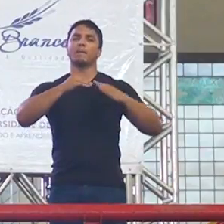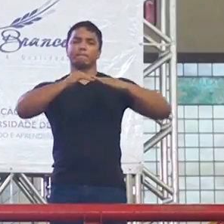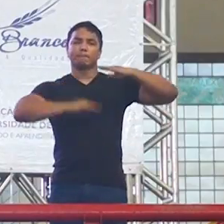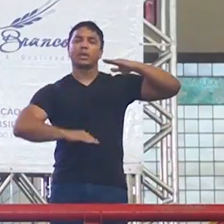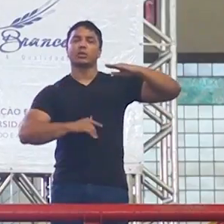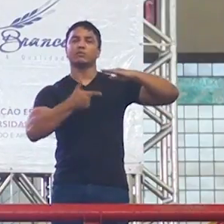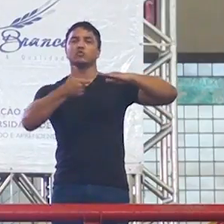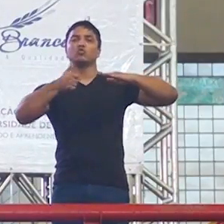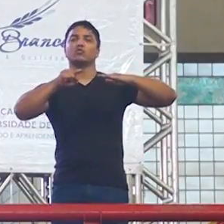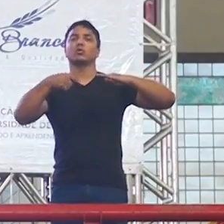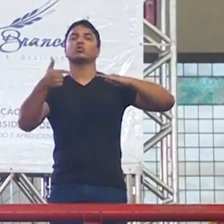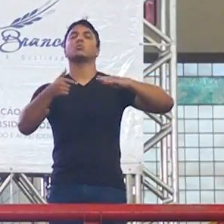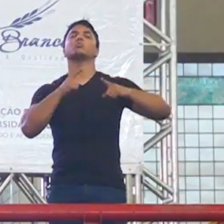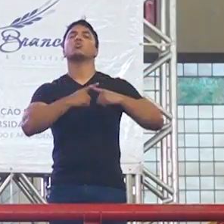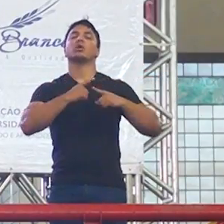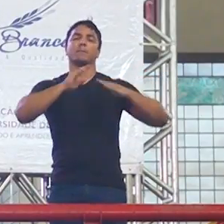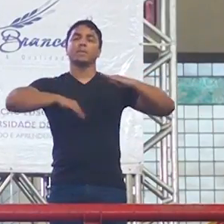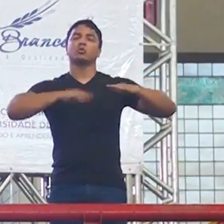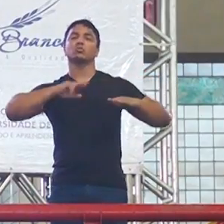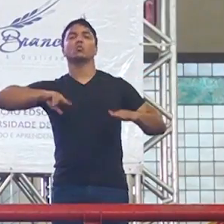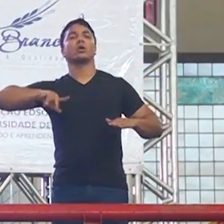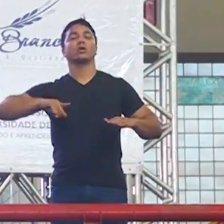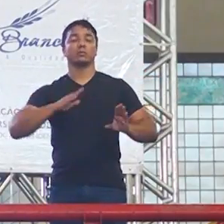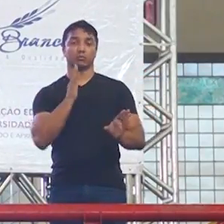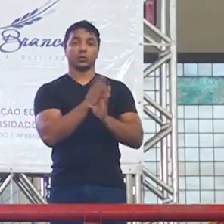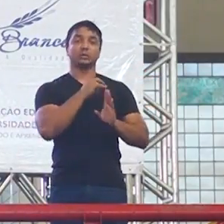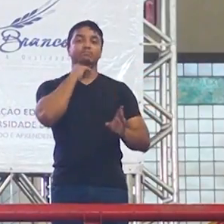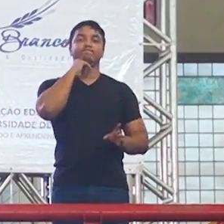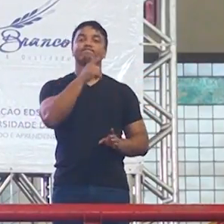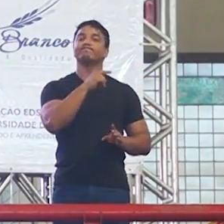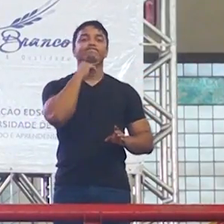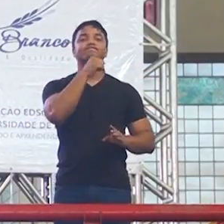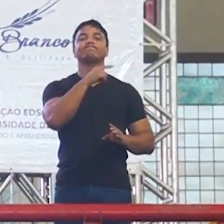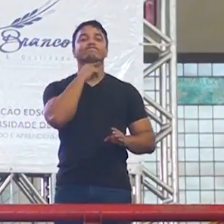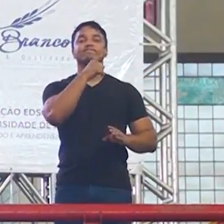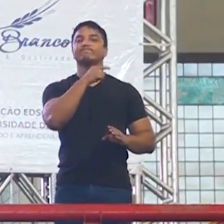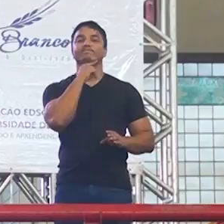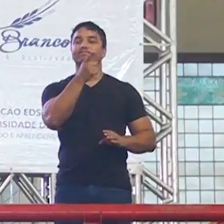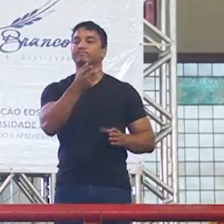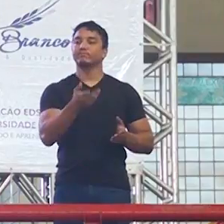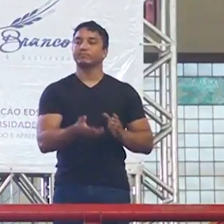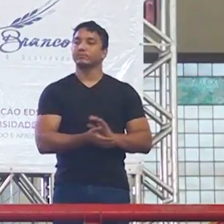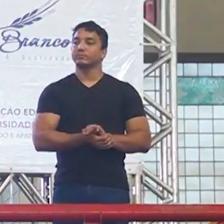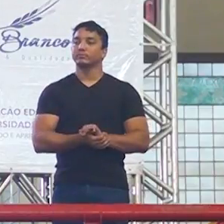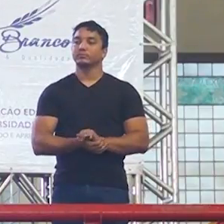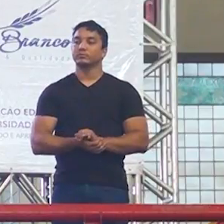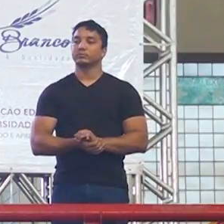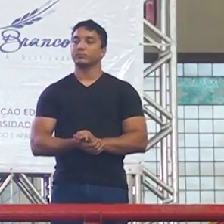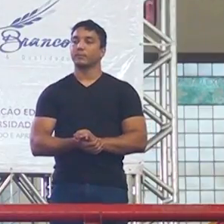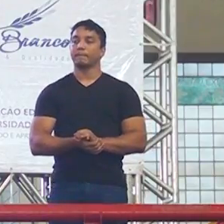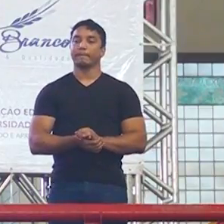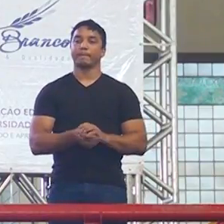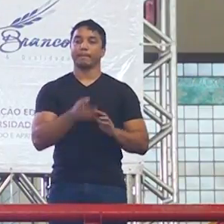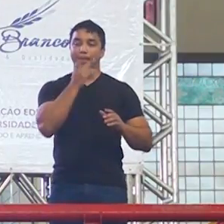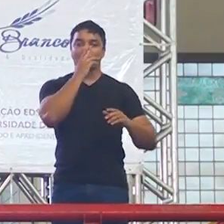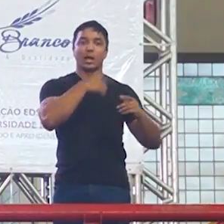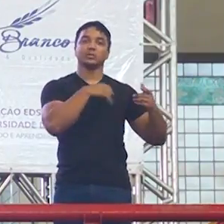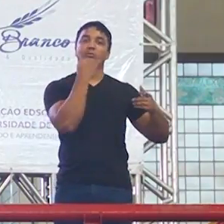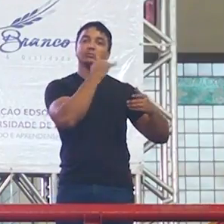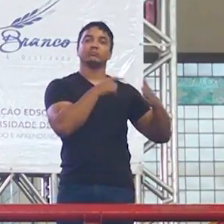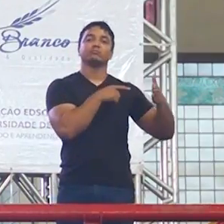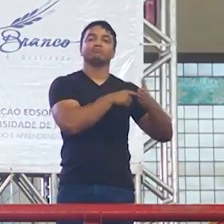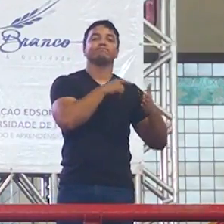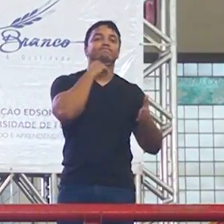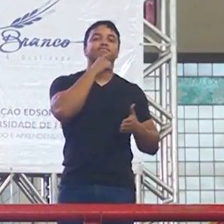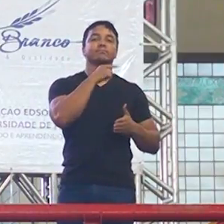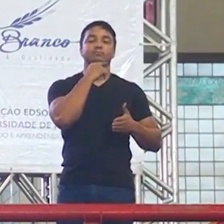menos do que 21,2? Porque senão, pessoal, não vai funcionar esses aparelhos. Certo? Não vai funcionar esses